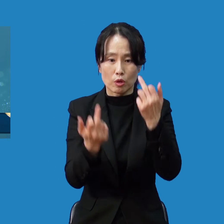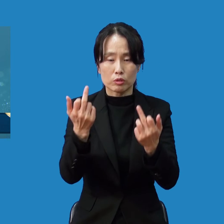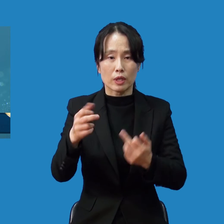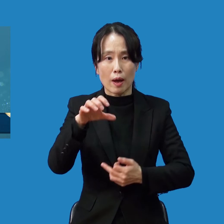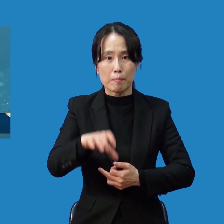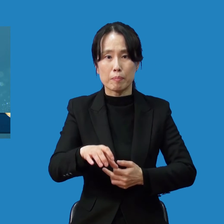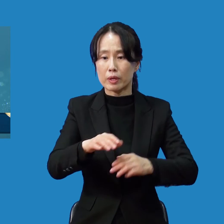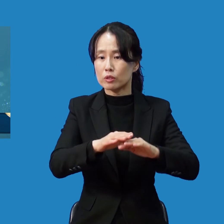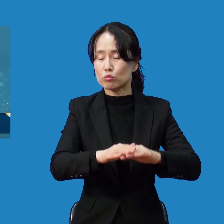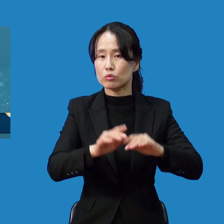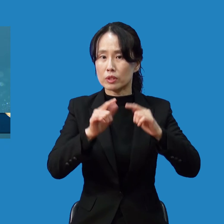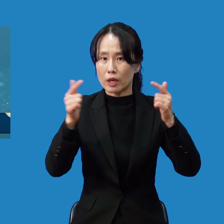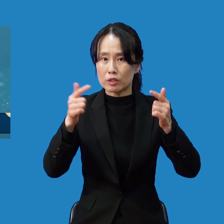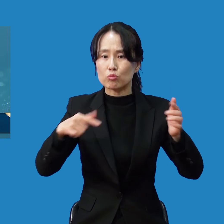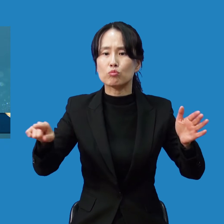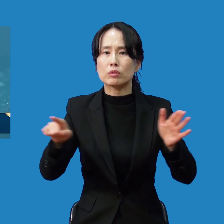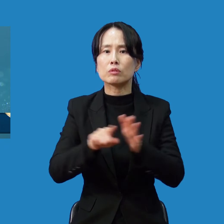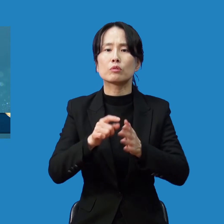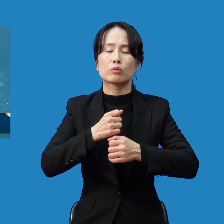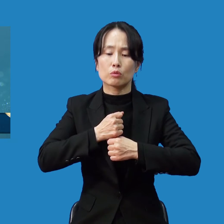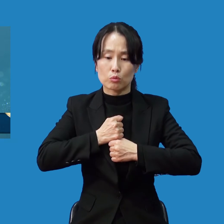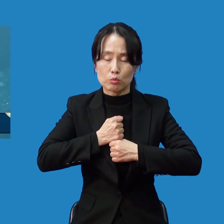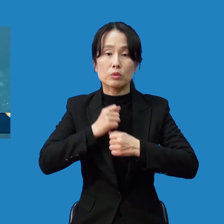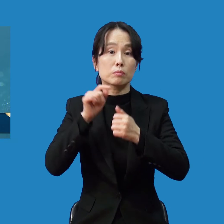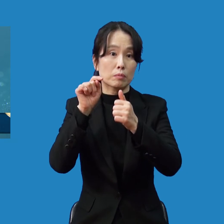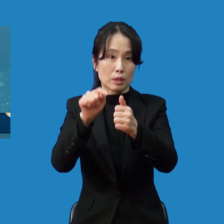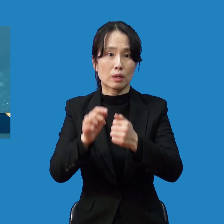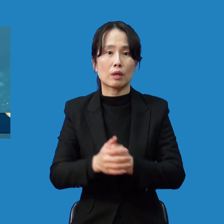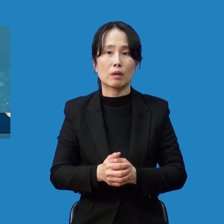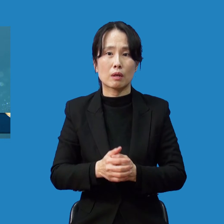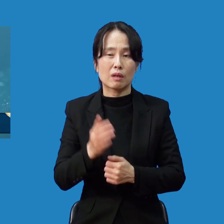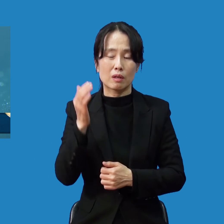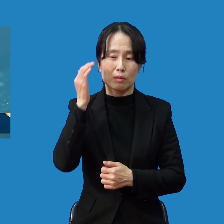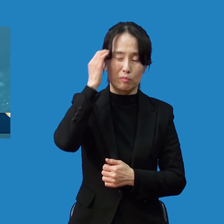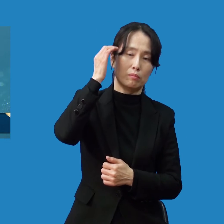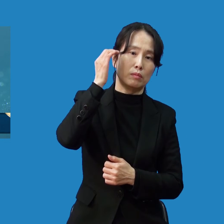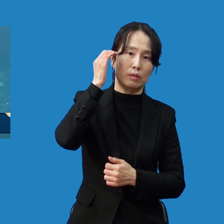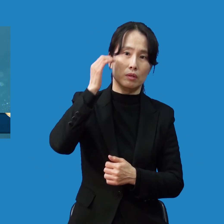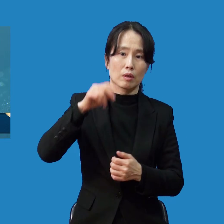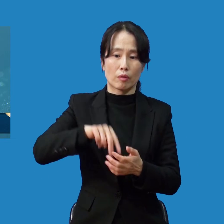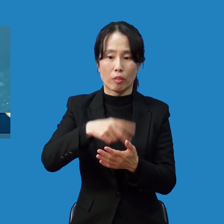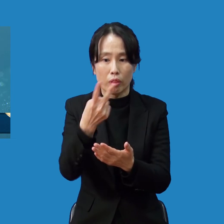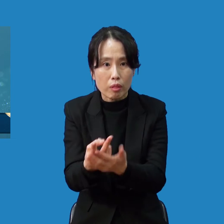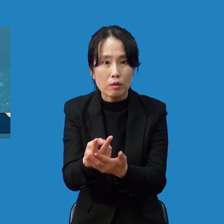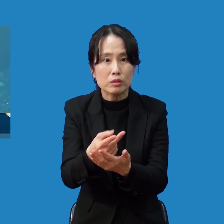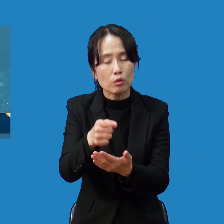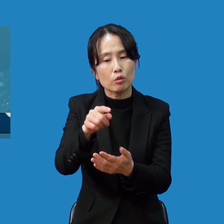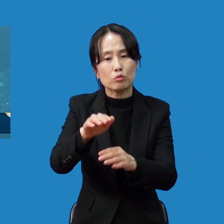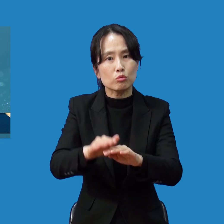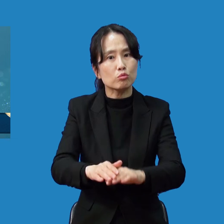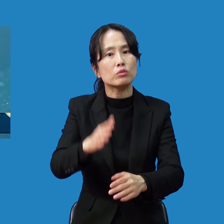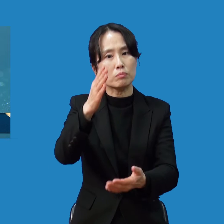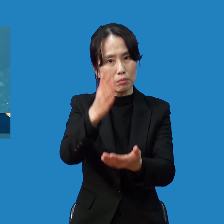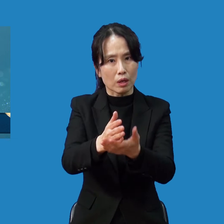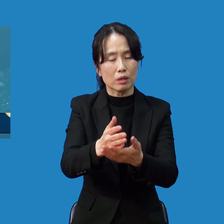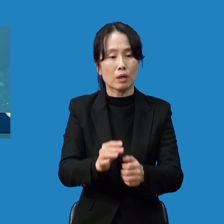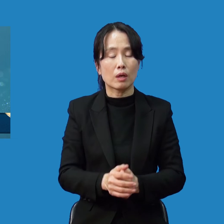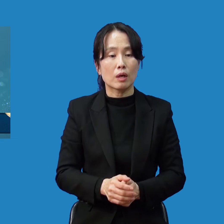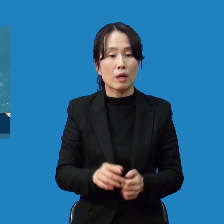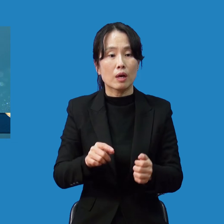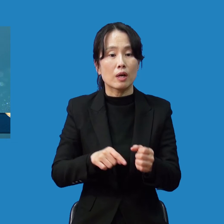두지 아니하도록 주의하라. 부딪힐 것이나 거칠 것을 두지 않도록, 그 말은